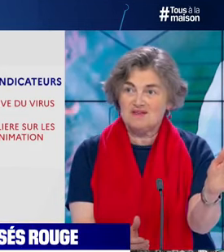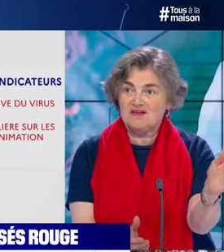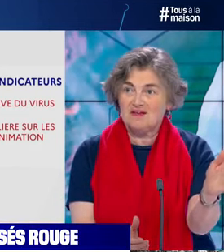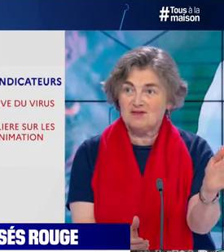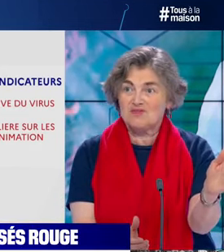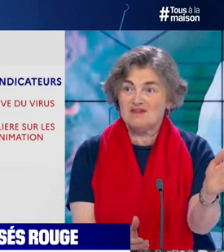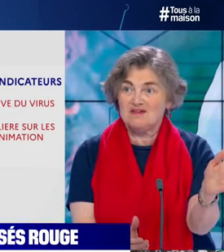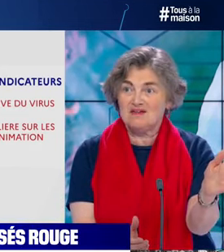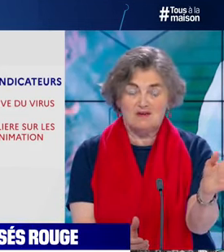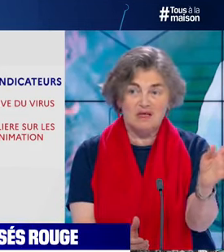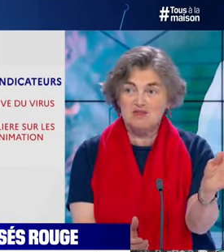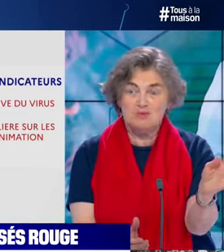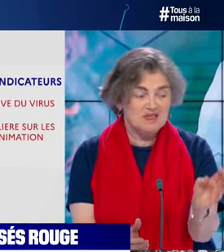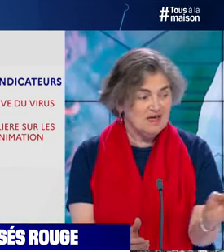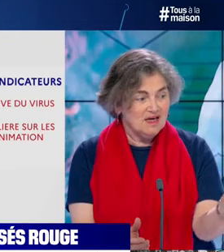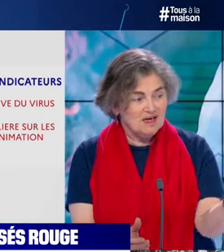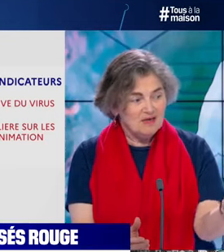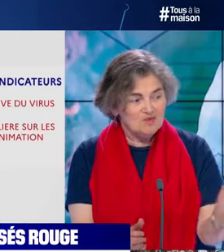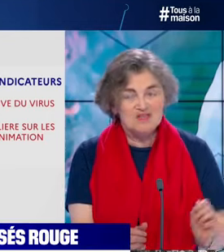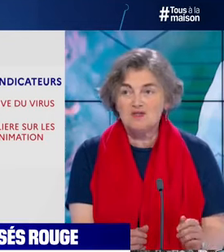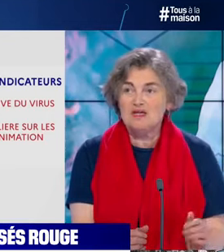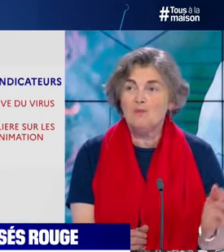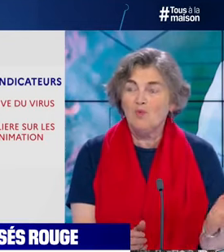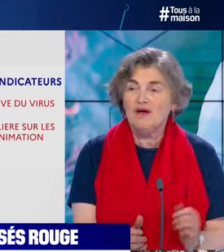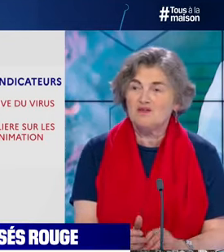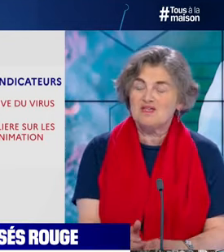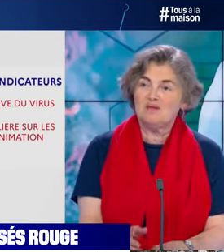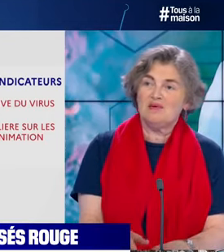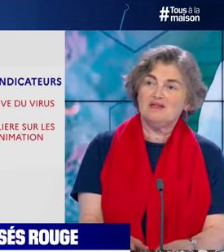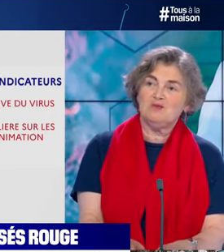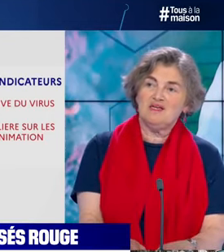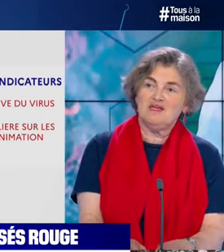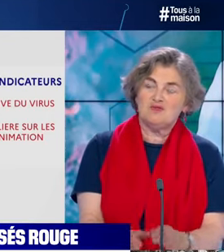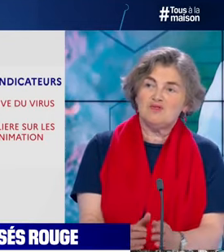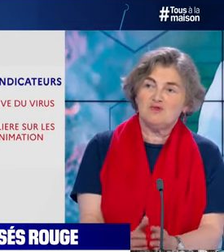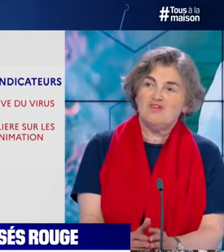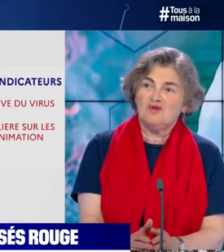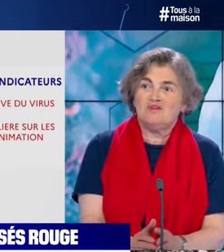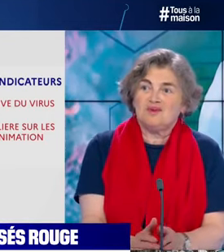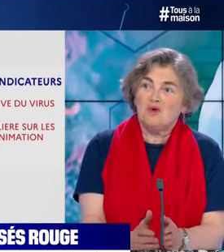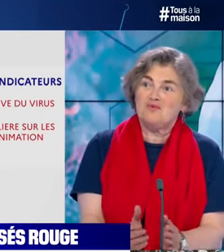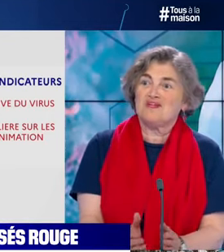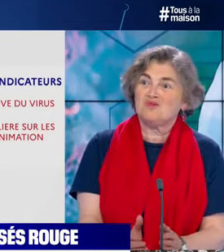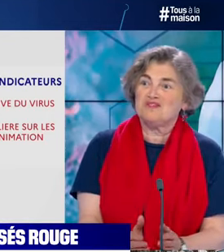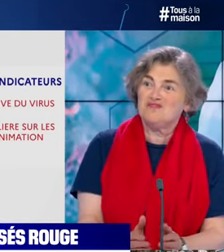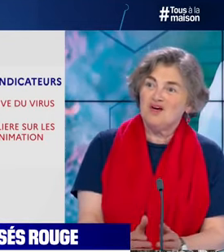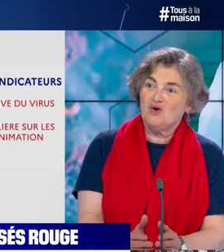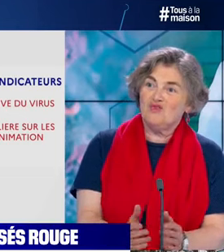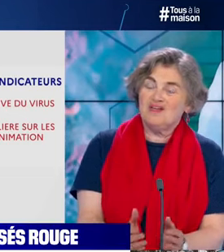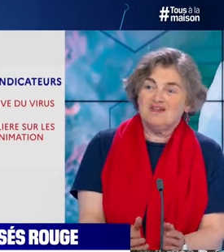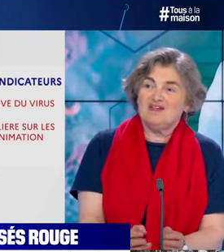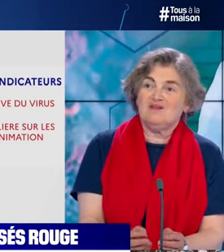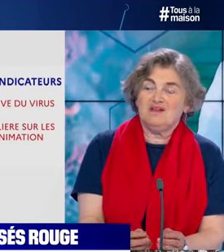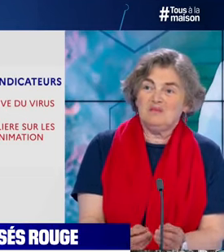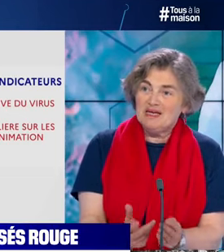dans certaines parties du pays et on sait qu'il est moins dans certaines parties du pays. Et ceux qui sont en vert doivent être encore plus attentifs au